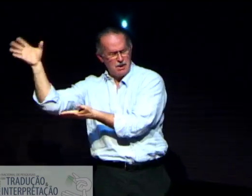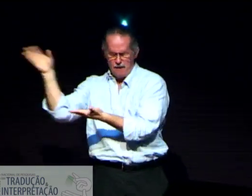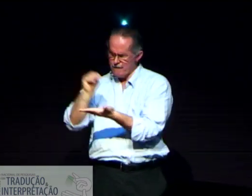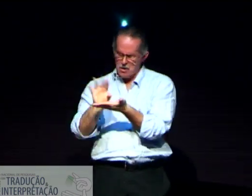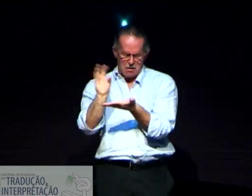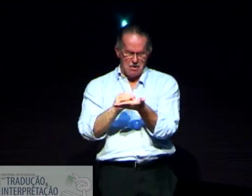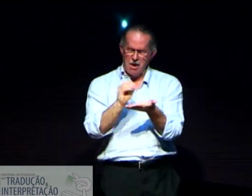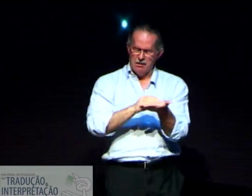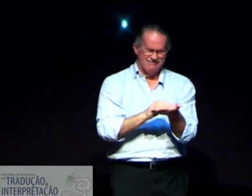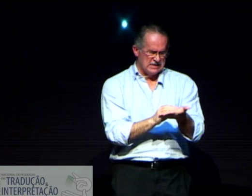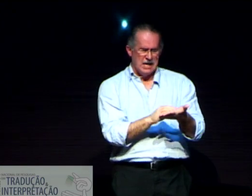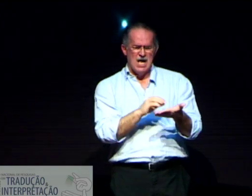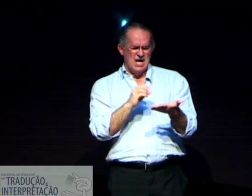baixados.